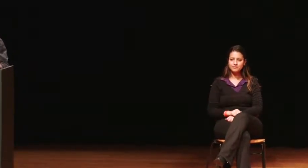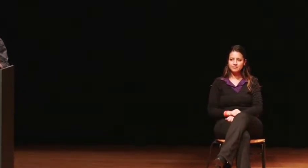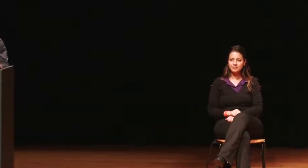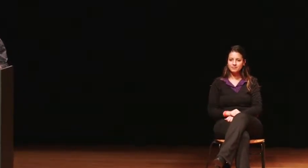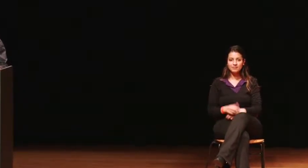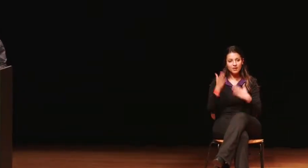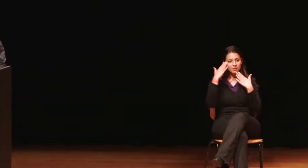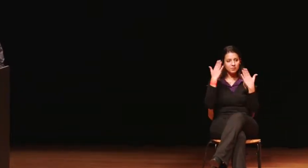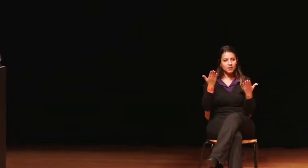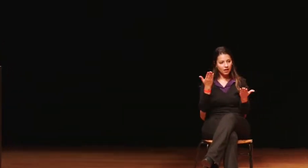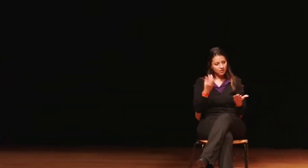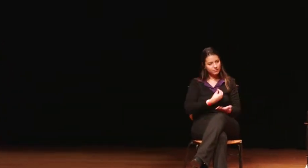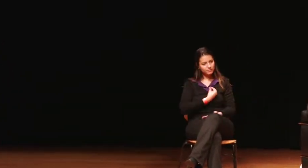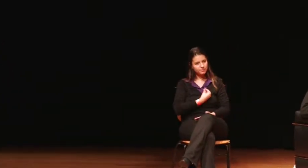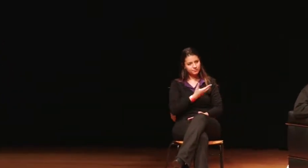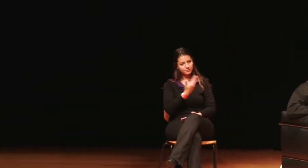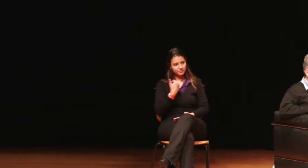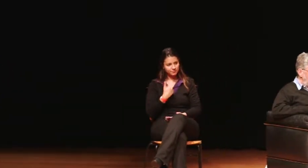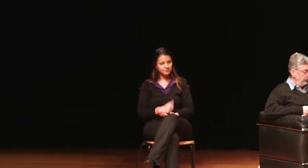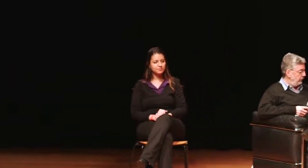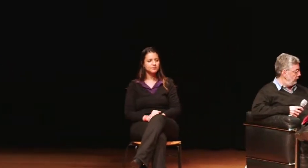Obrigado pela presença.